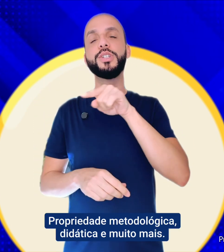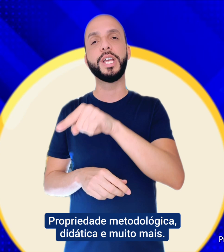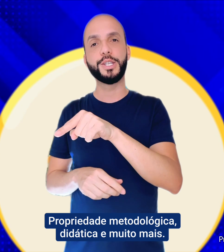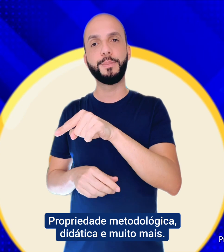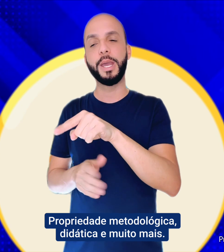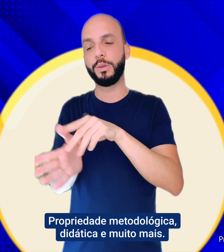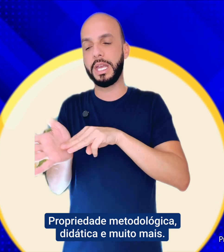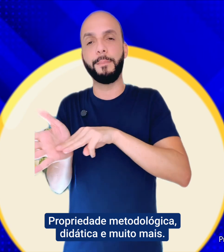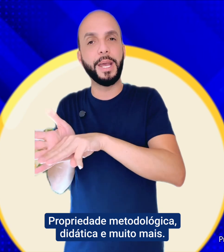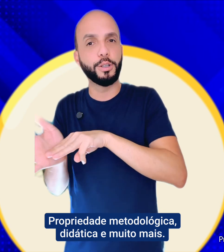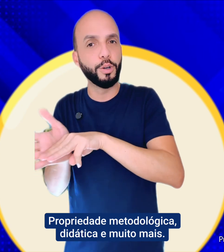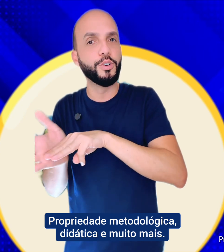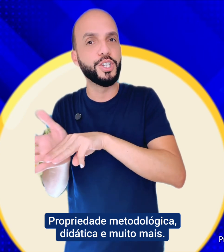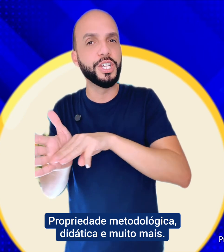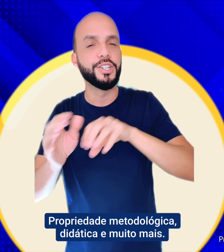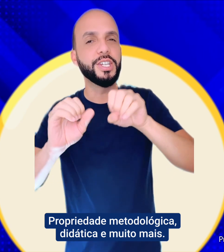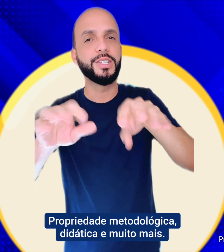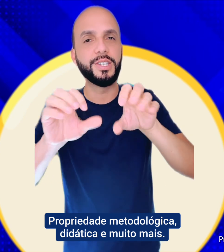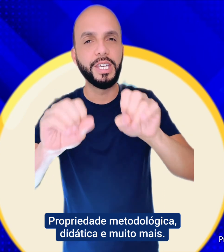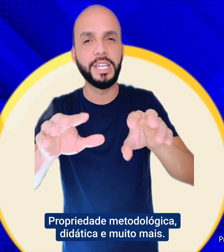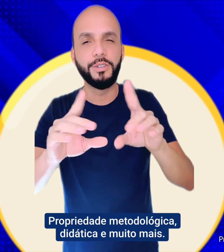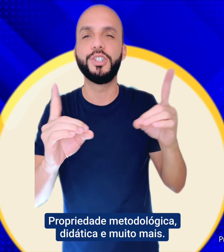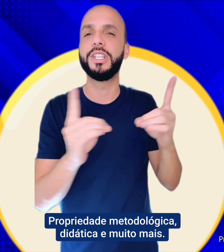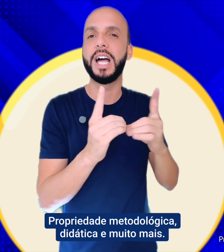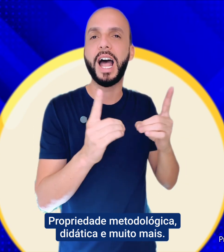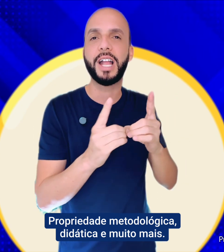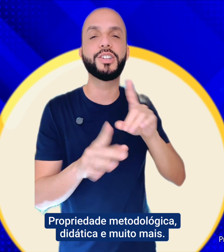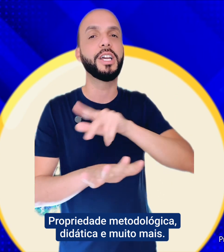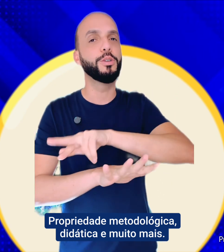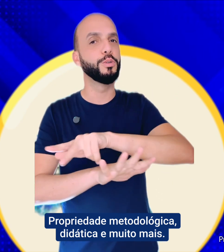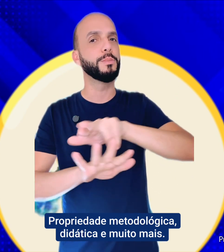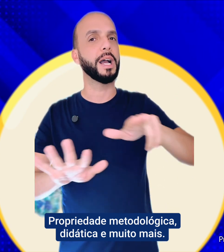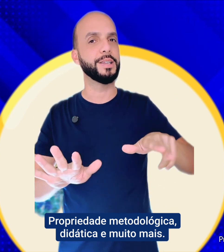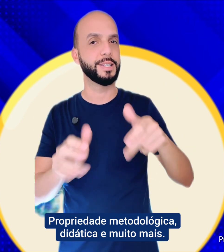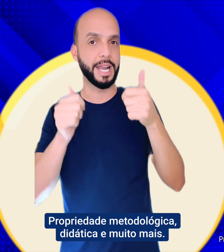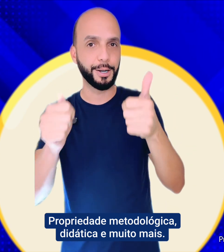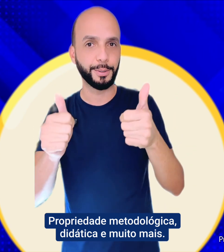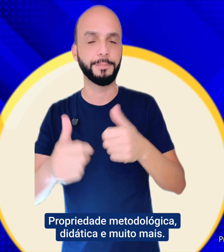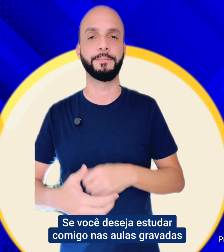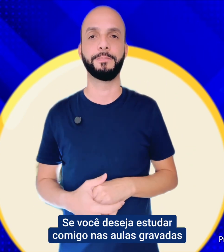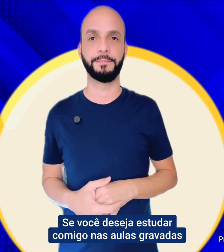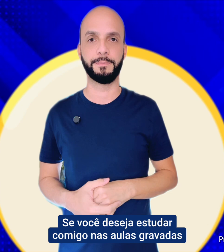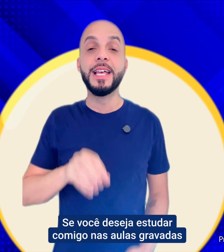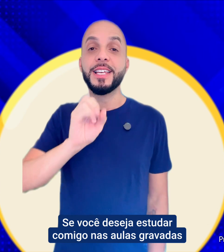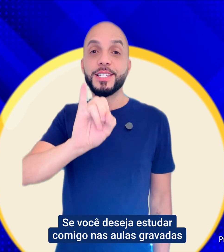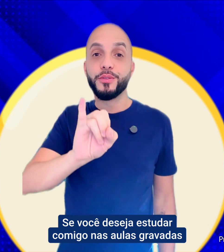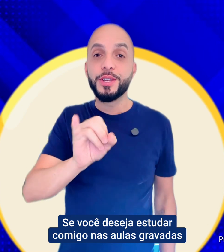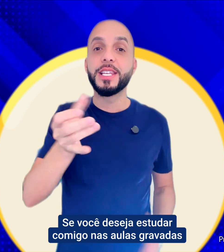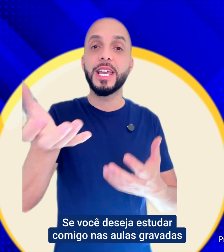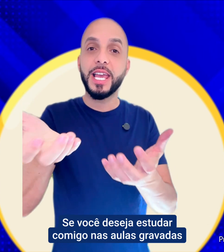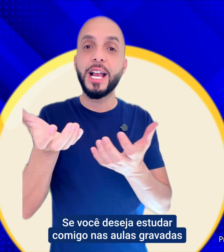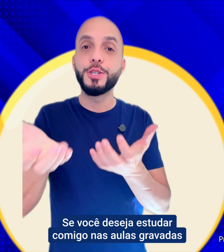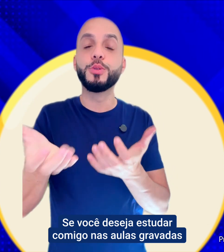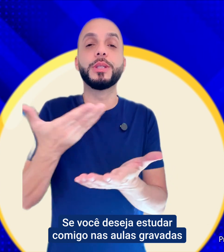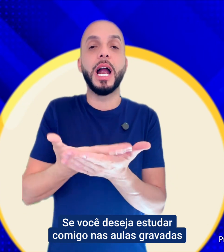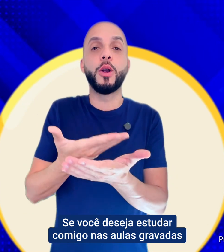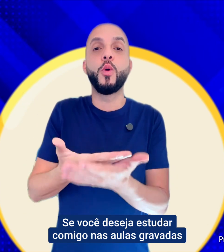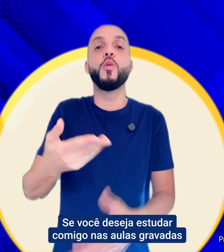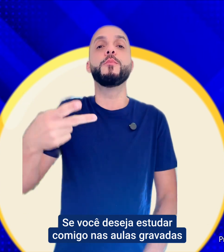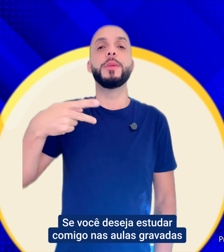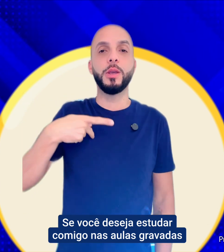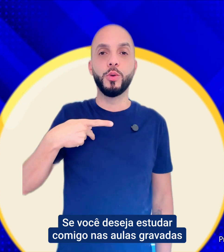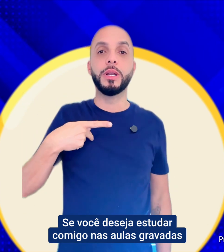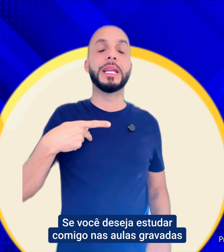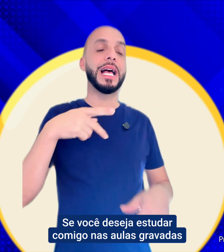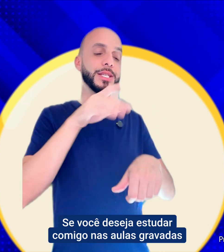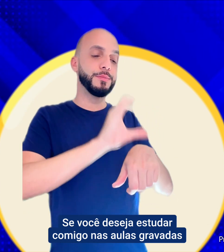no que diz respeito aí a metodologia de ensino, didática e tudo mais, certo? Se você quer estudar